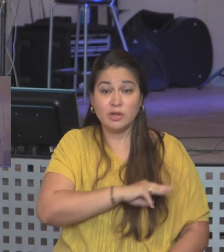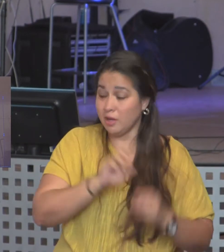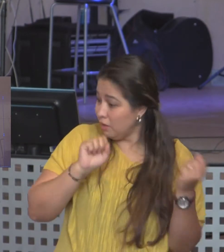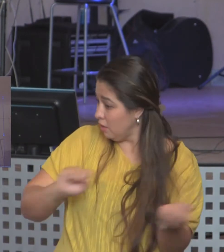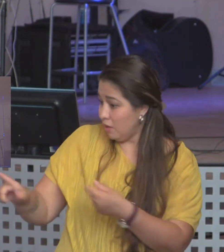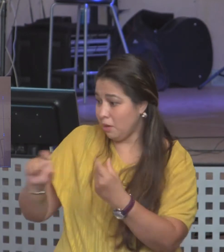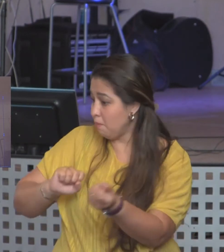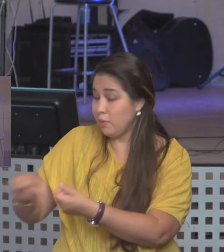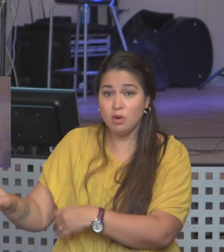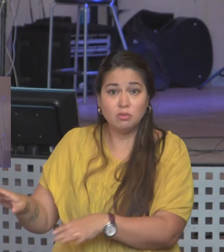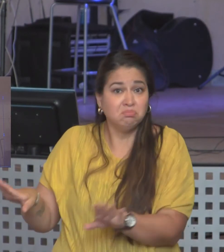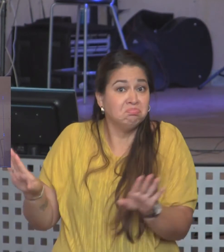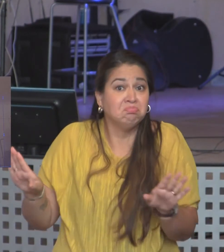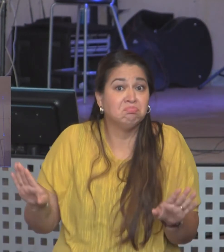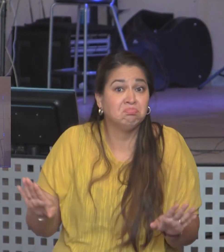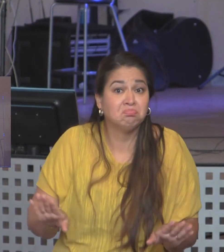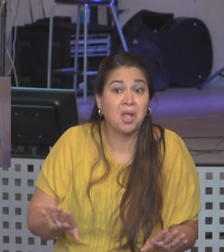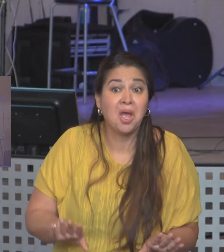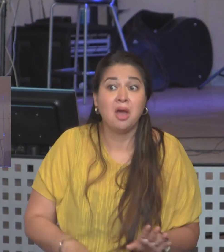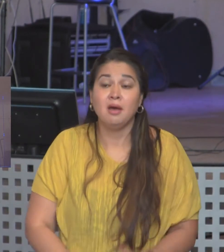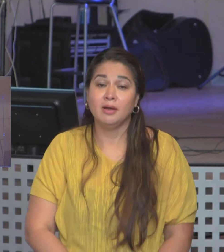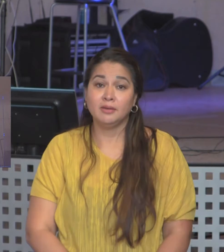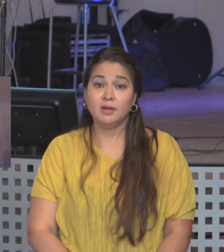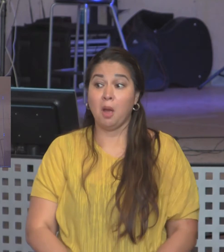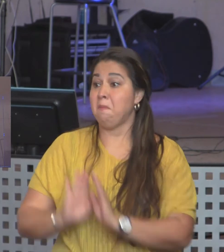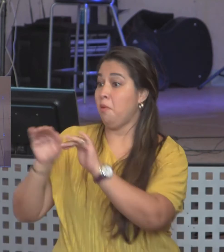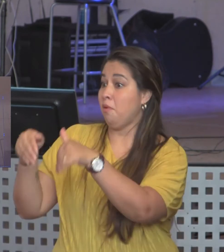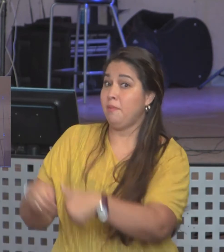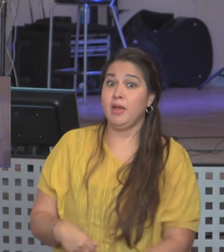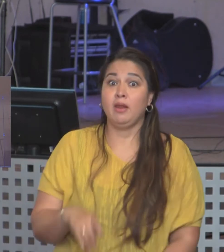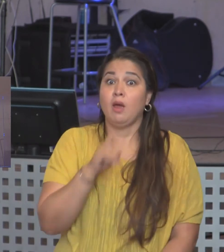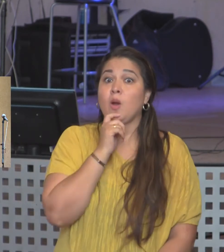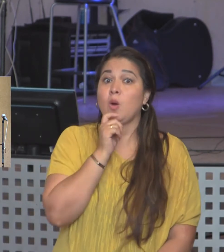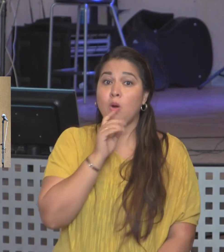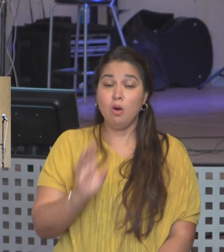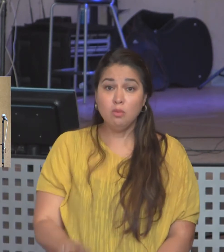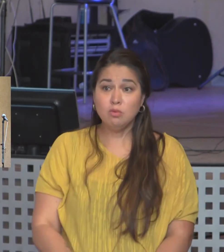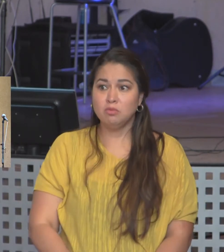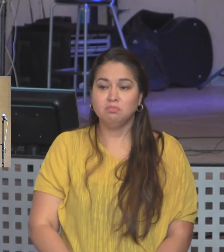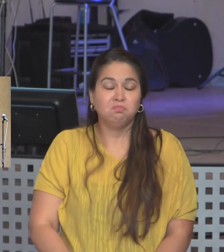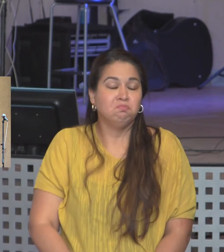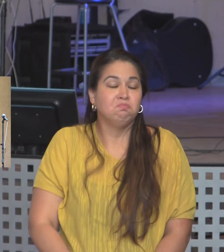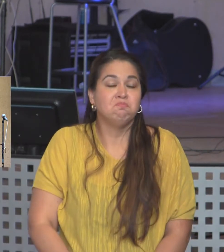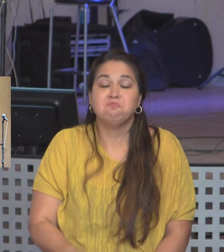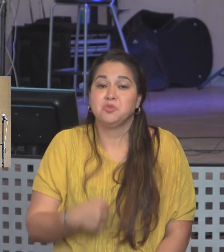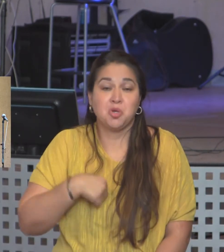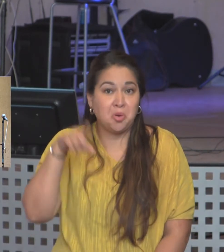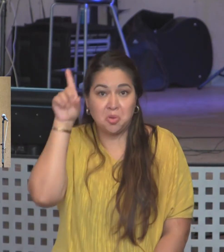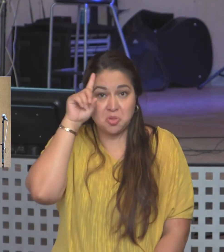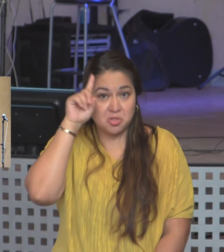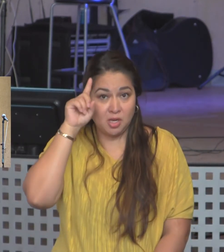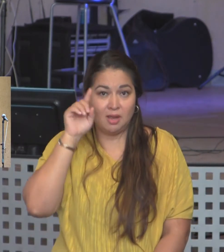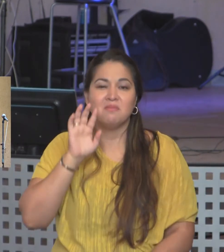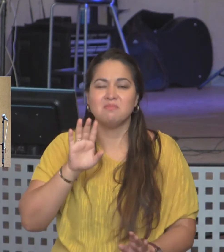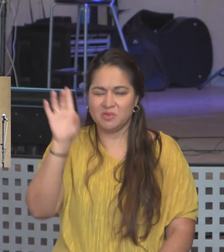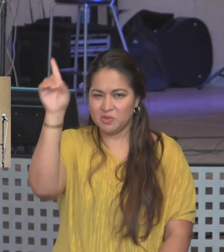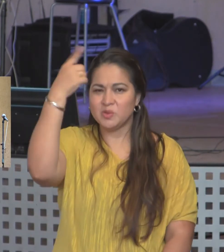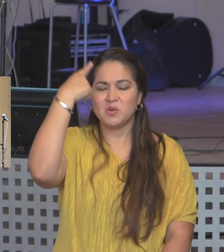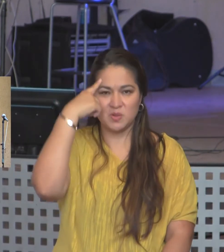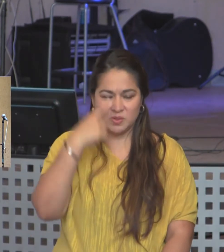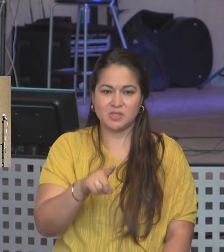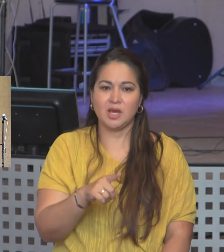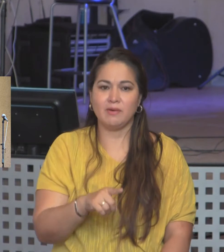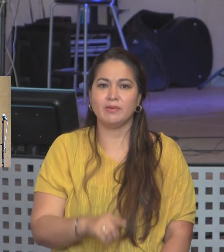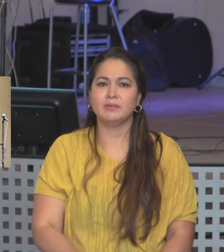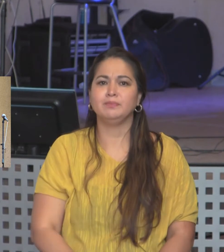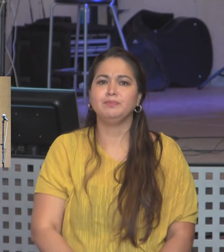No lo sé, pero ¿sabes lo que sé? Que si los ha enviado a otro país, aunque no haya vuelos, aunque no haya nada, esa gente acabará en otro país, aunque tenga